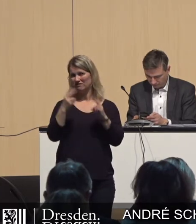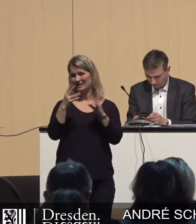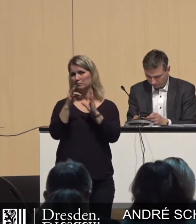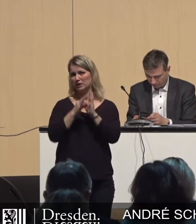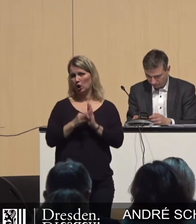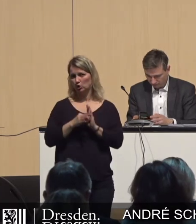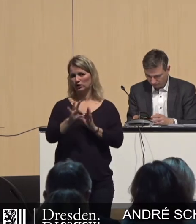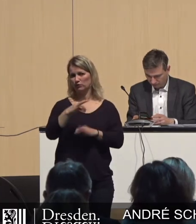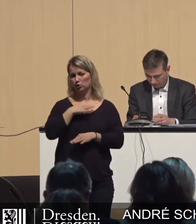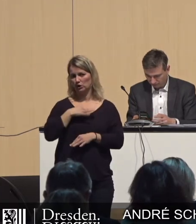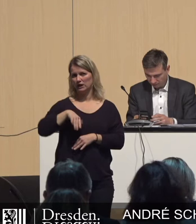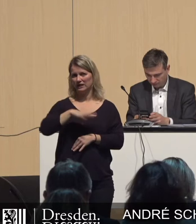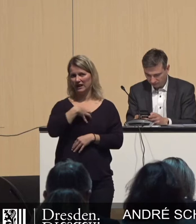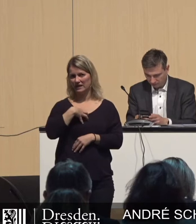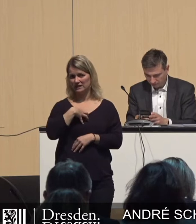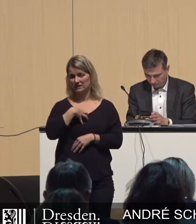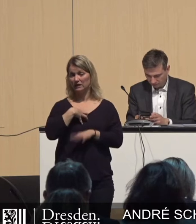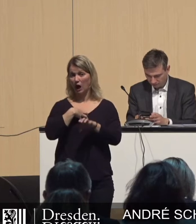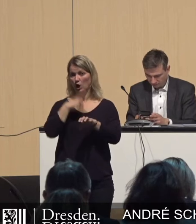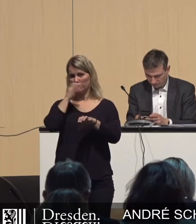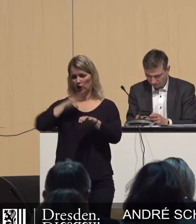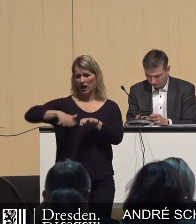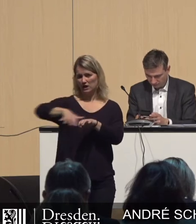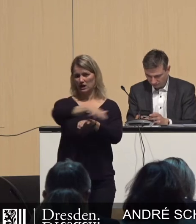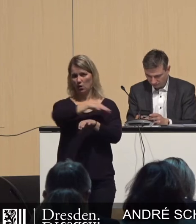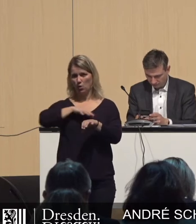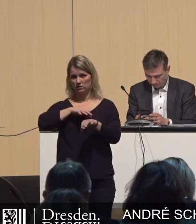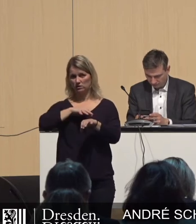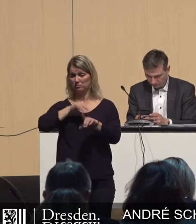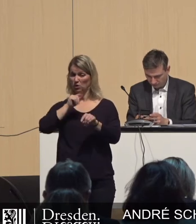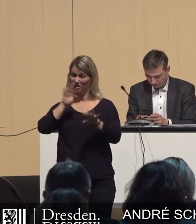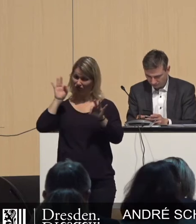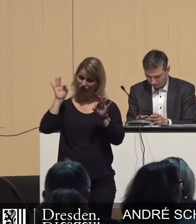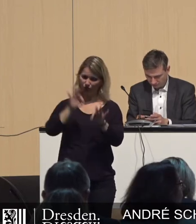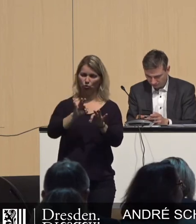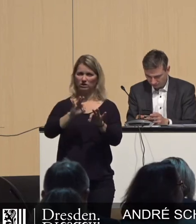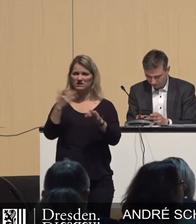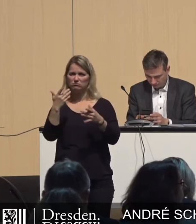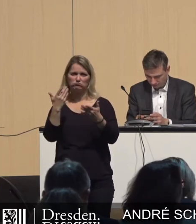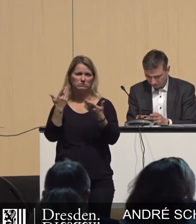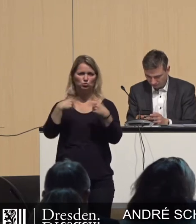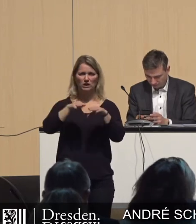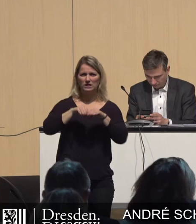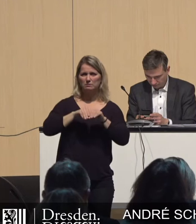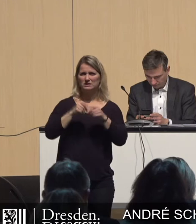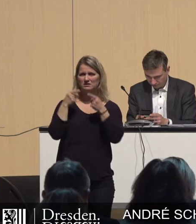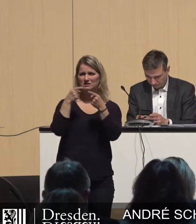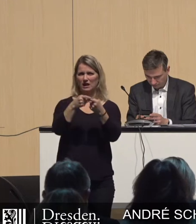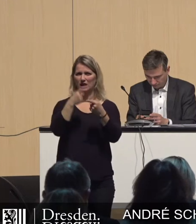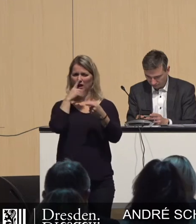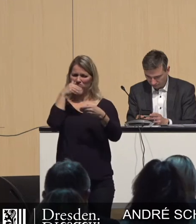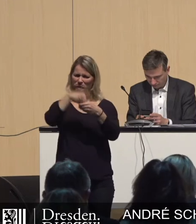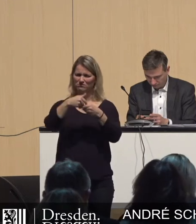Region sind jegliche Entscheidungen zu Unternehmenszielen und Strategien mit